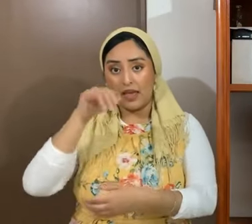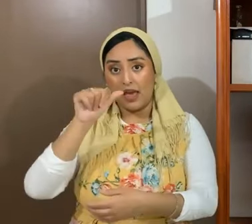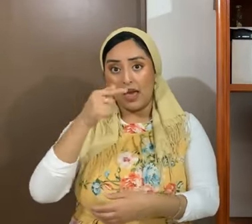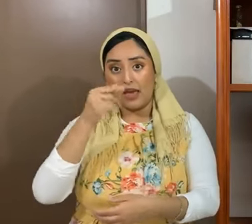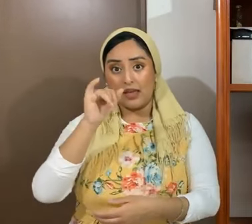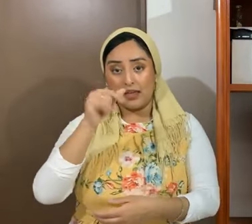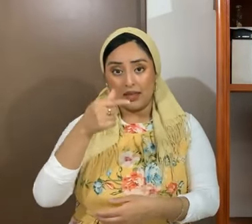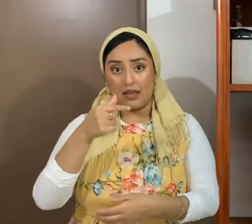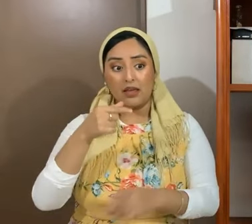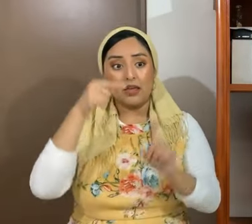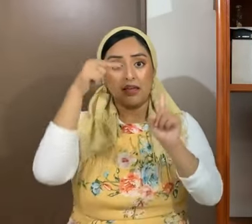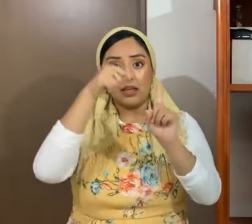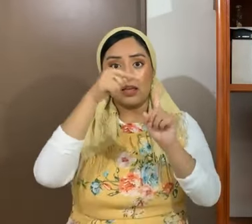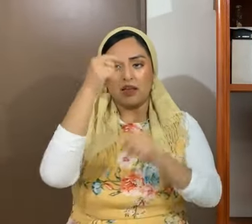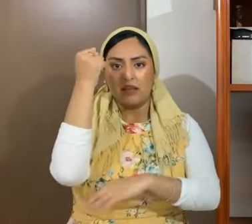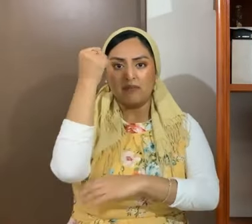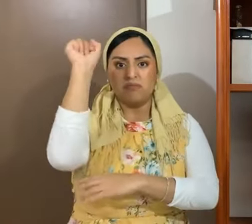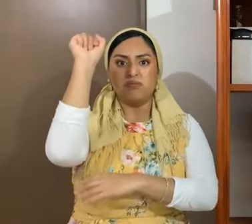se rebeló.